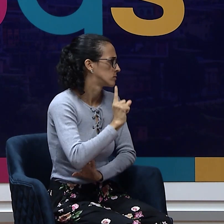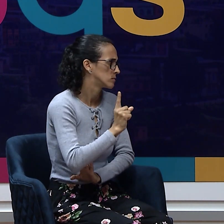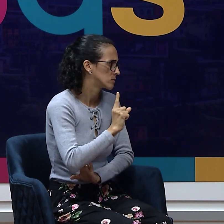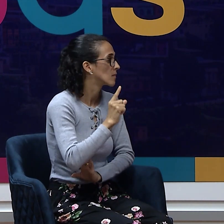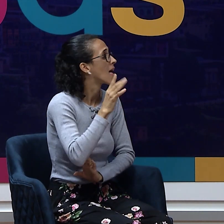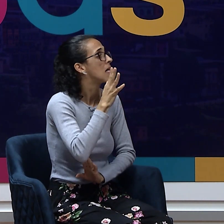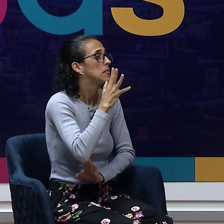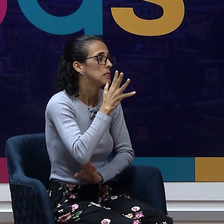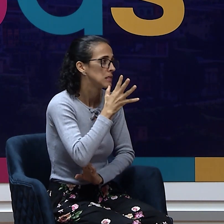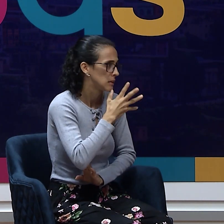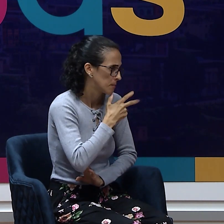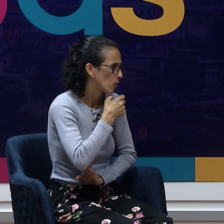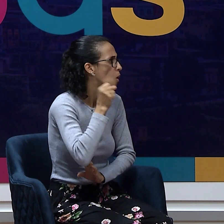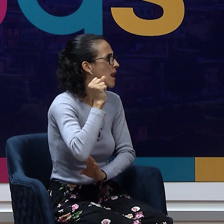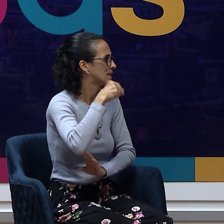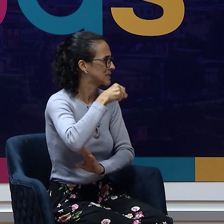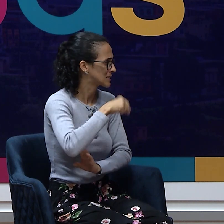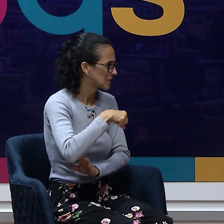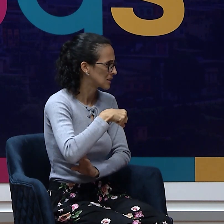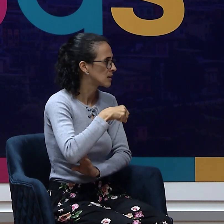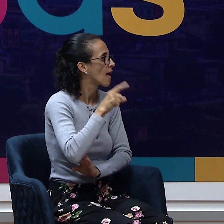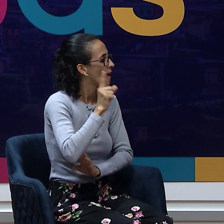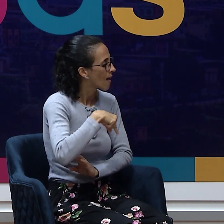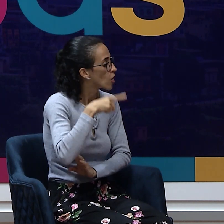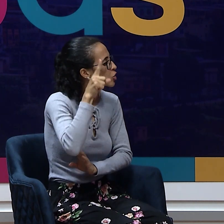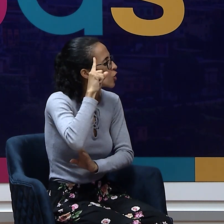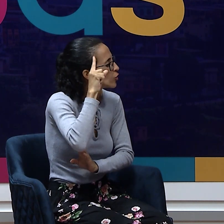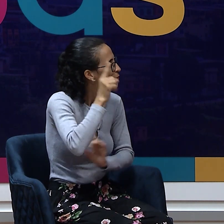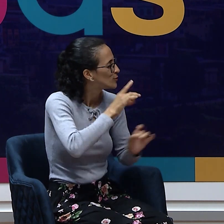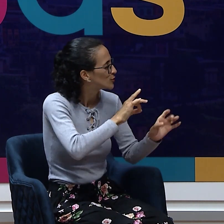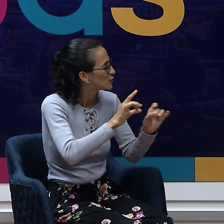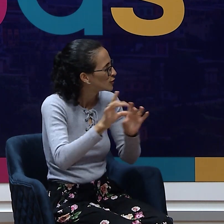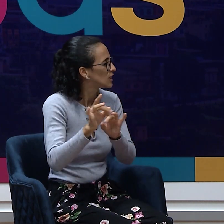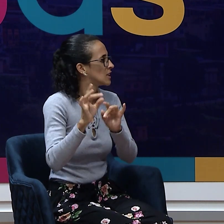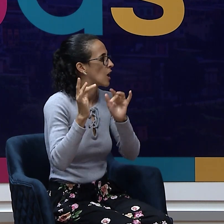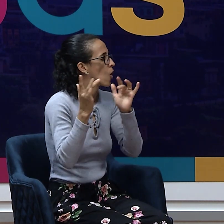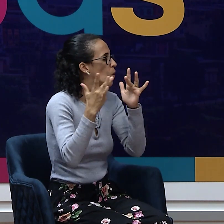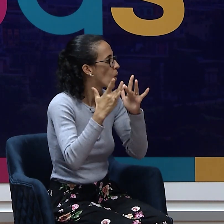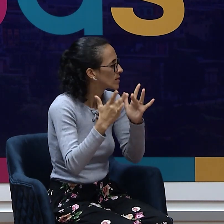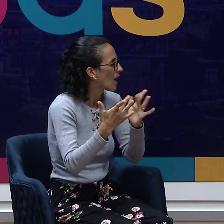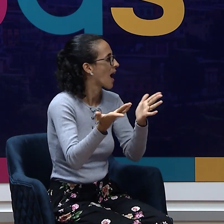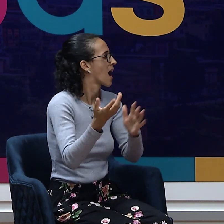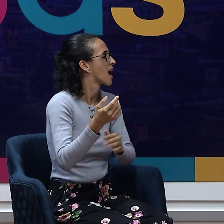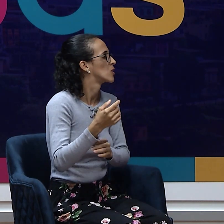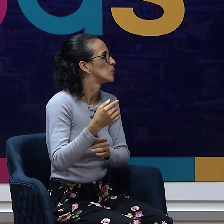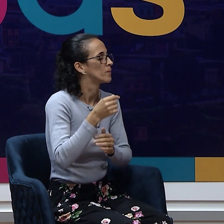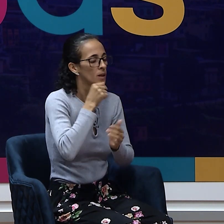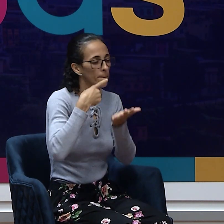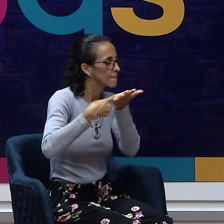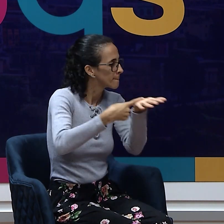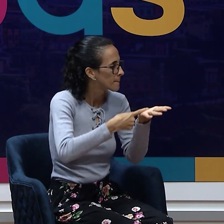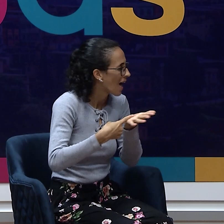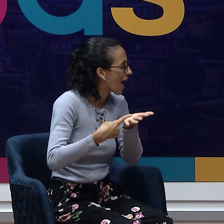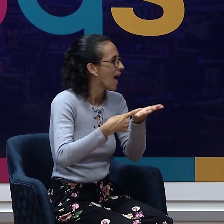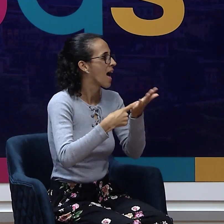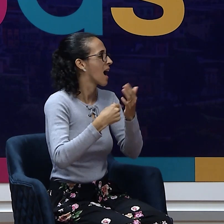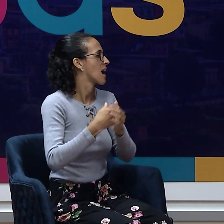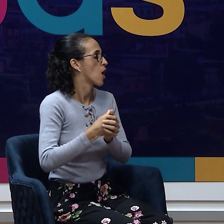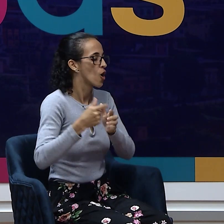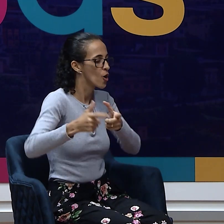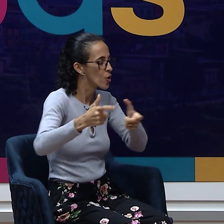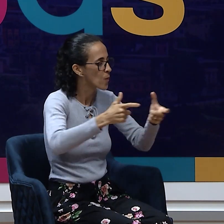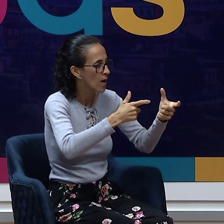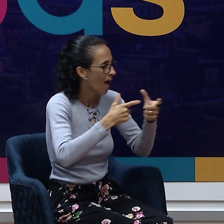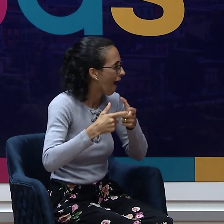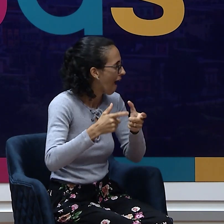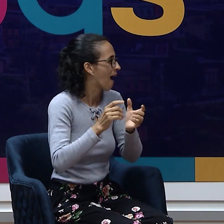consciência que não é rápido esse aprendizado, ele é demorado. Todos os dias, se existe esse contato, essa